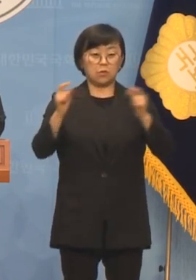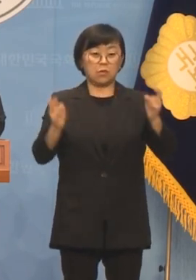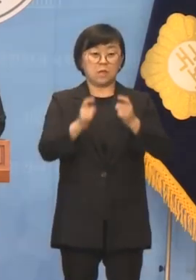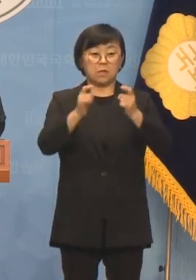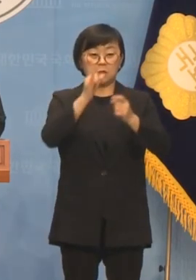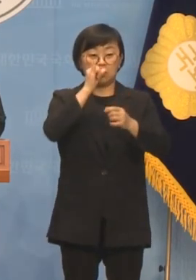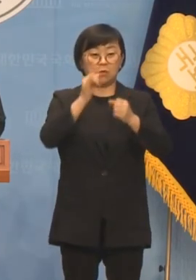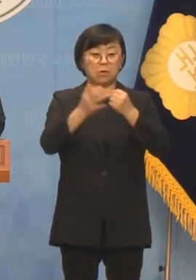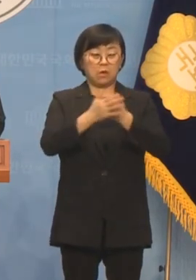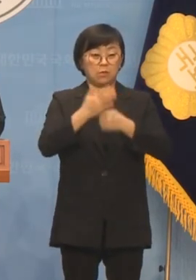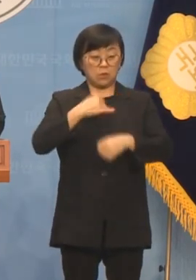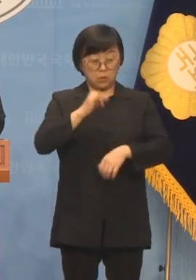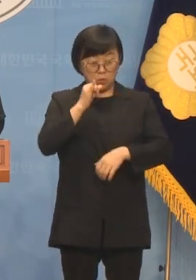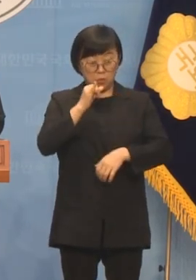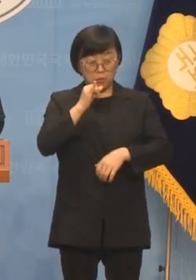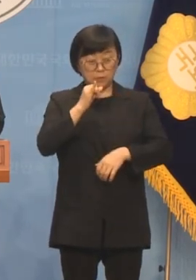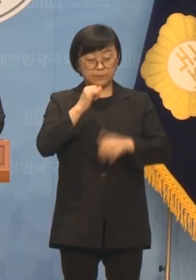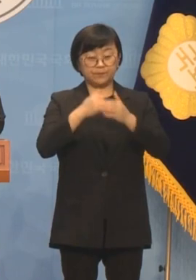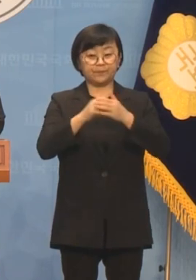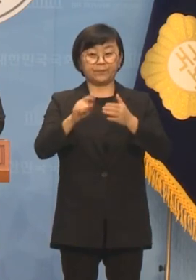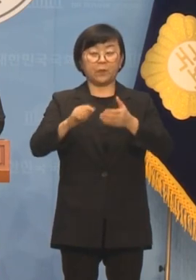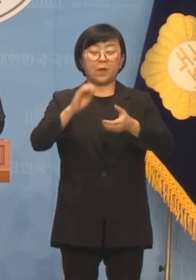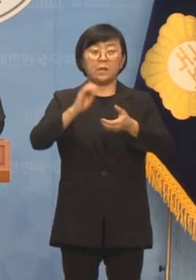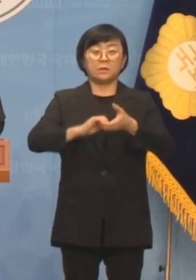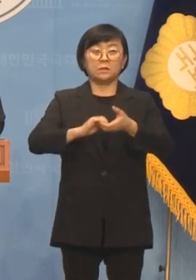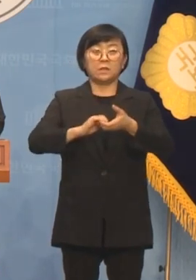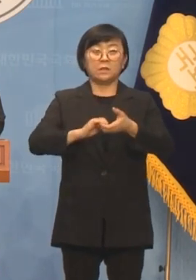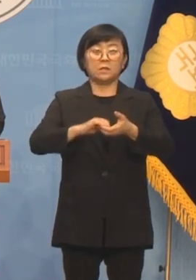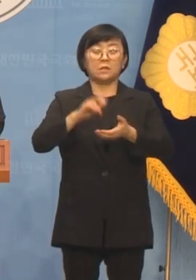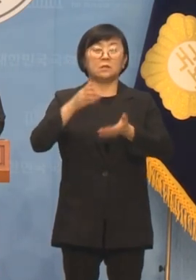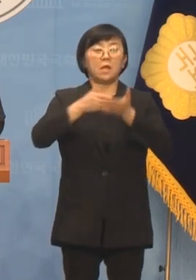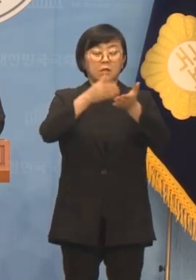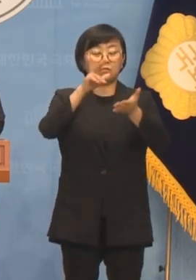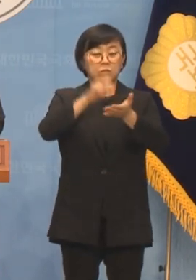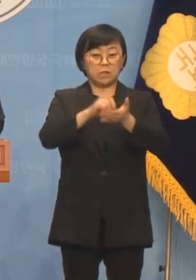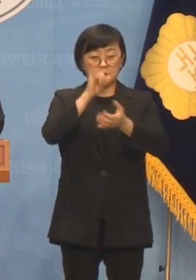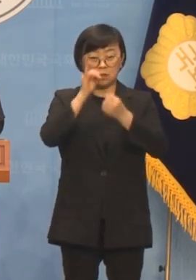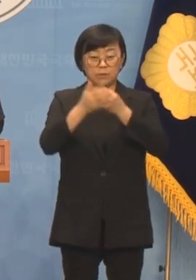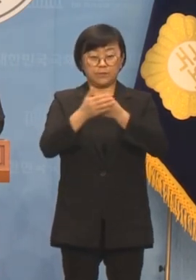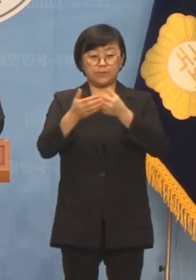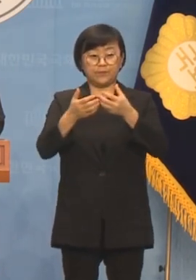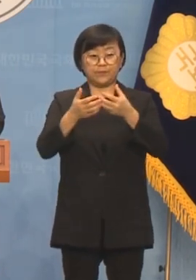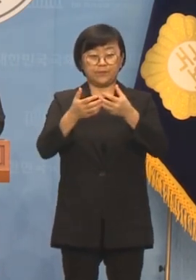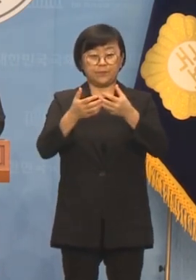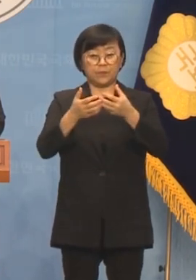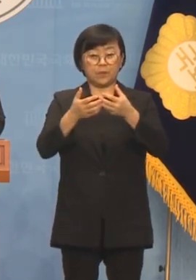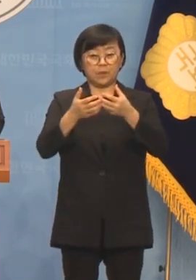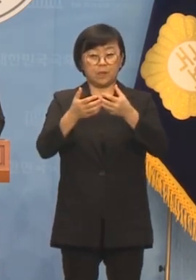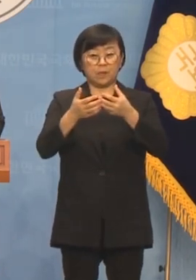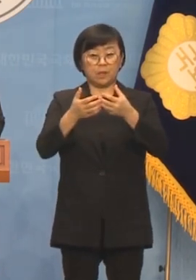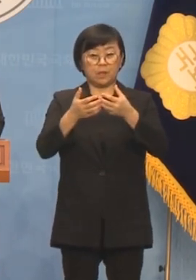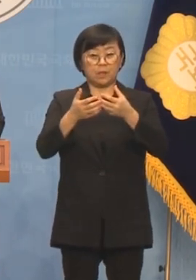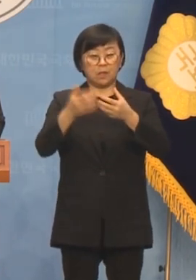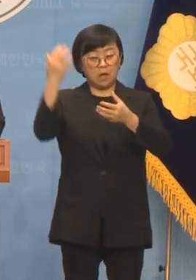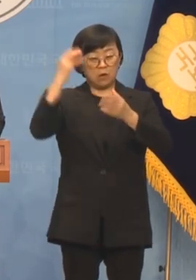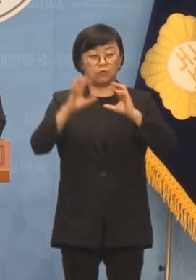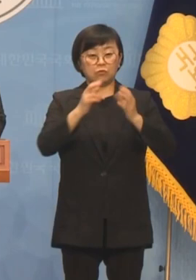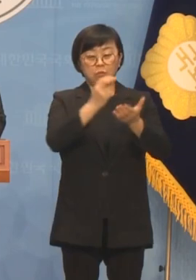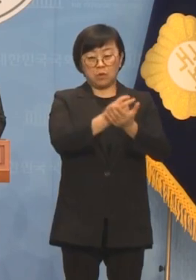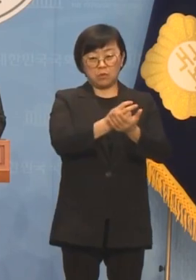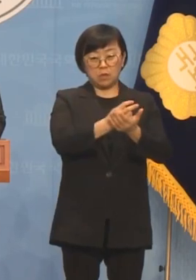있음을 인지하고 있고 제안이 문제가 있음에도 팀장의 제안에 따라 이처럼